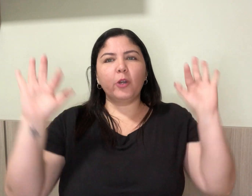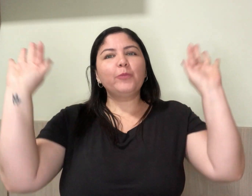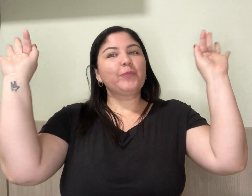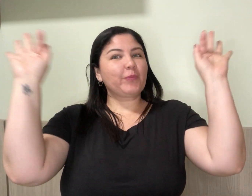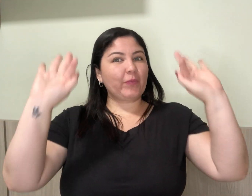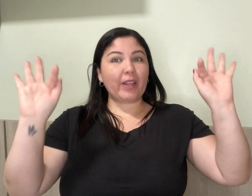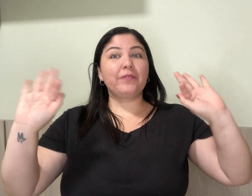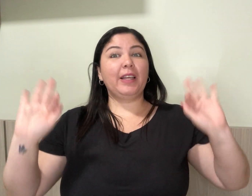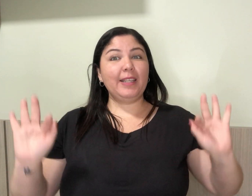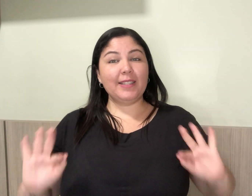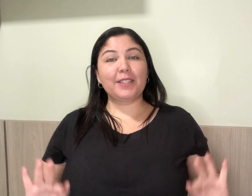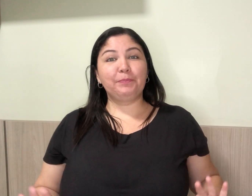eu feliz.